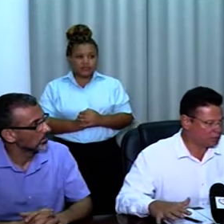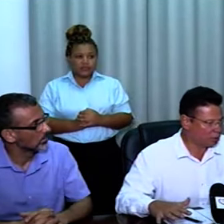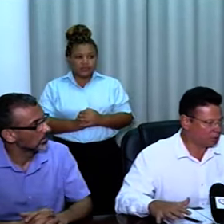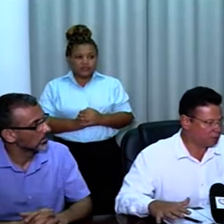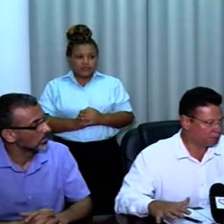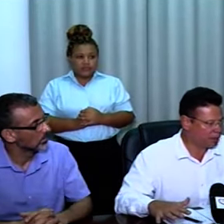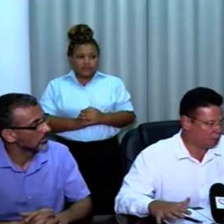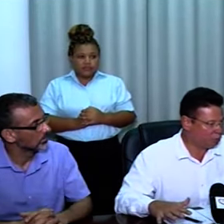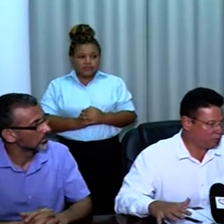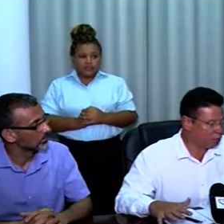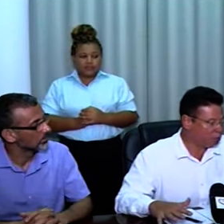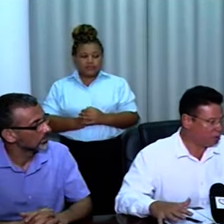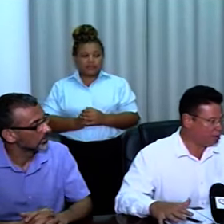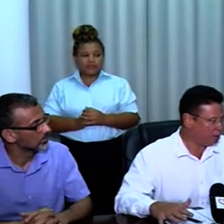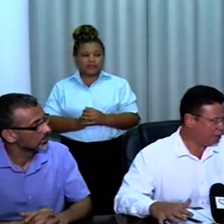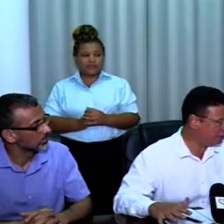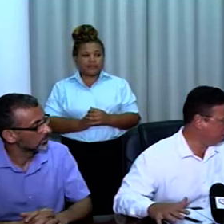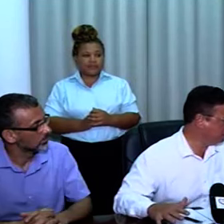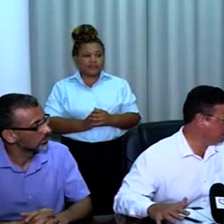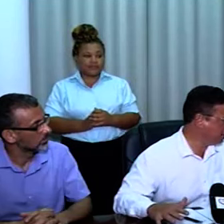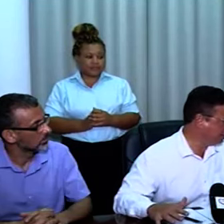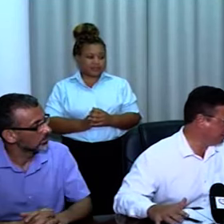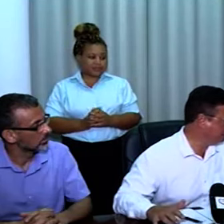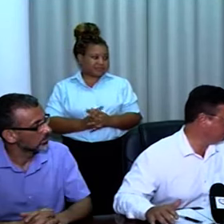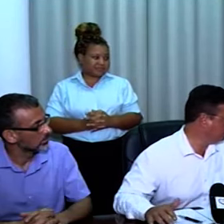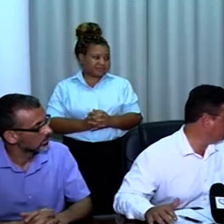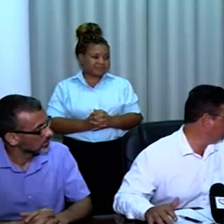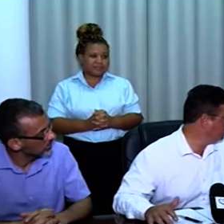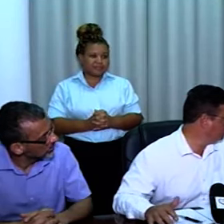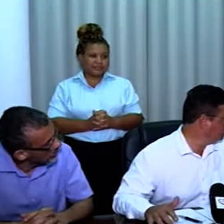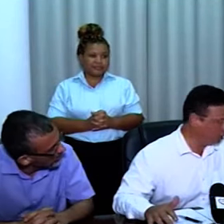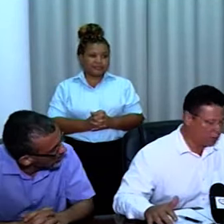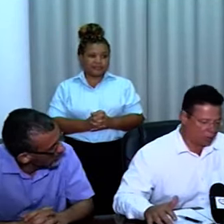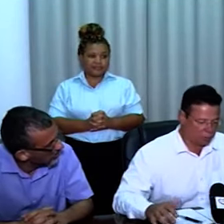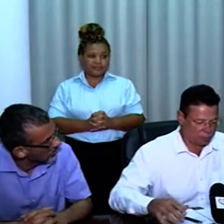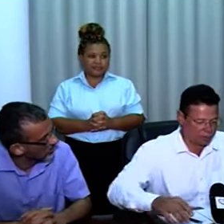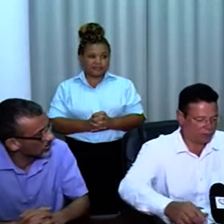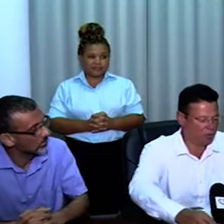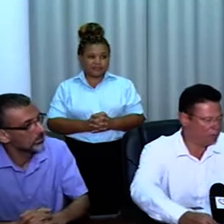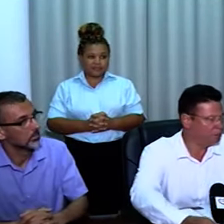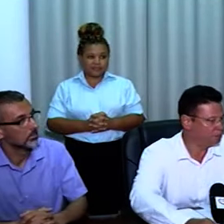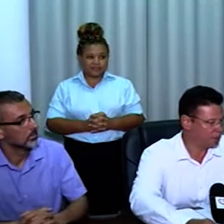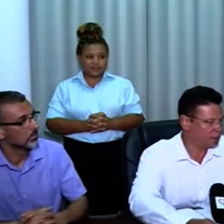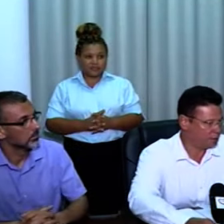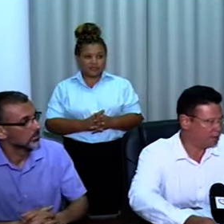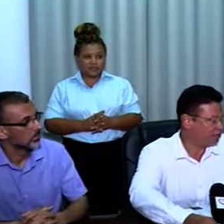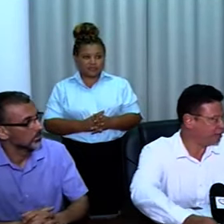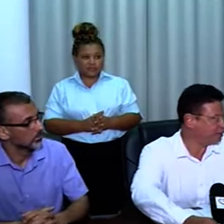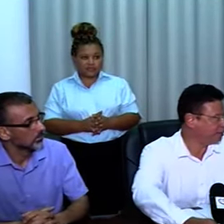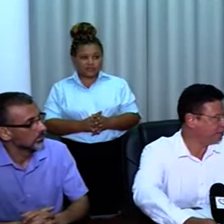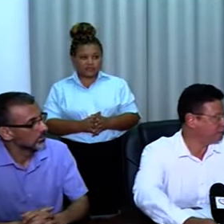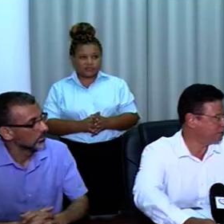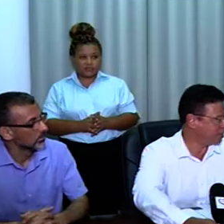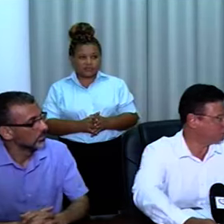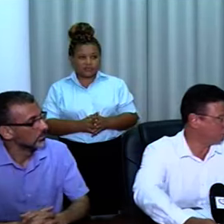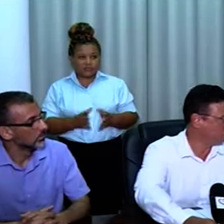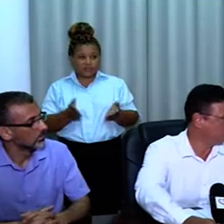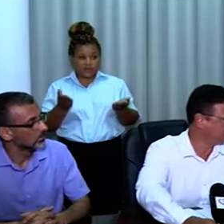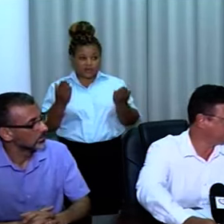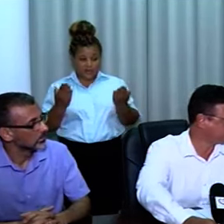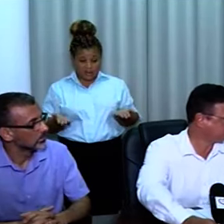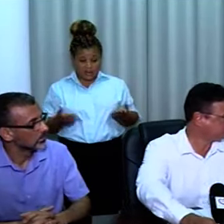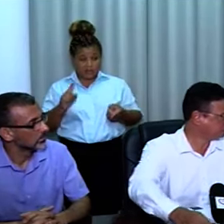maman qui est content à profiter pour amener des aériens, leur plateforme. Il va expliquer son